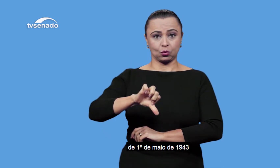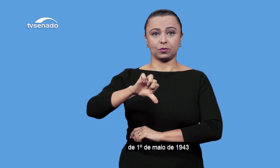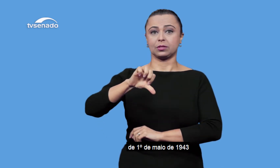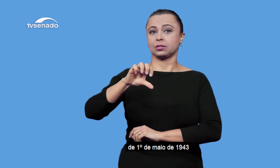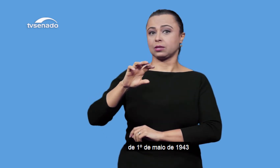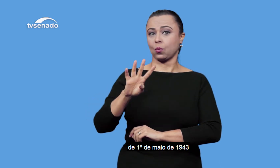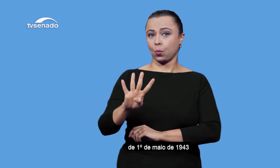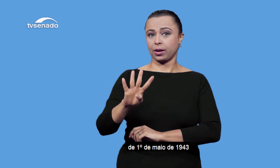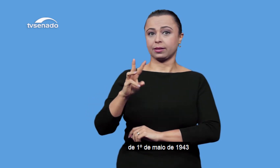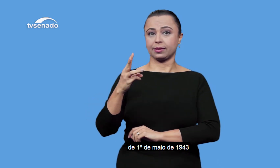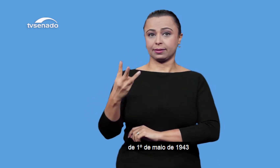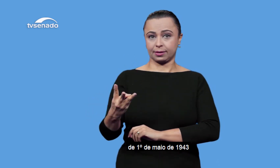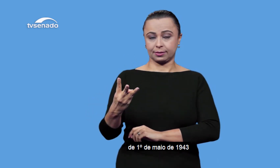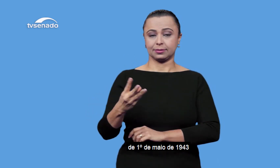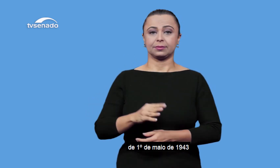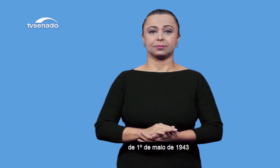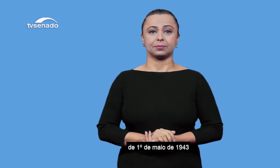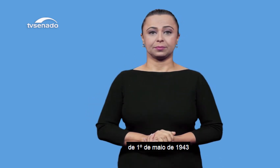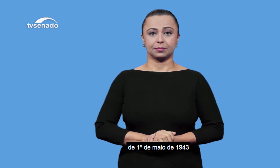1943